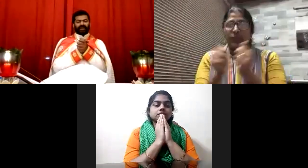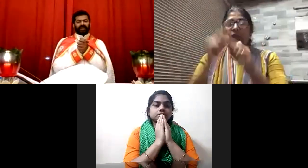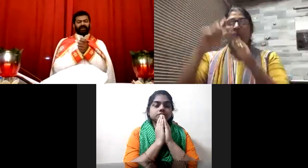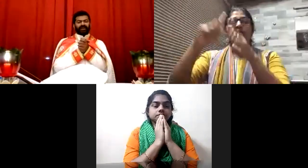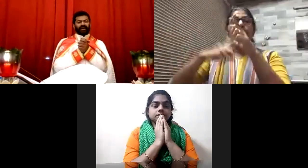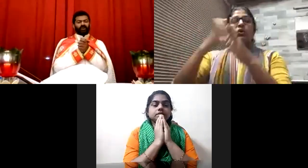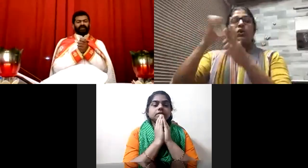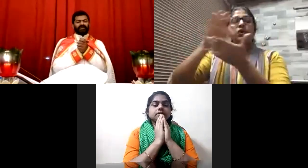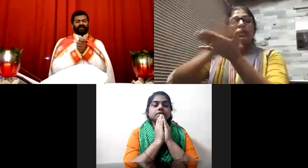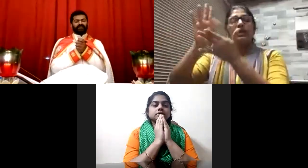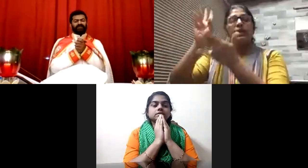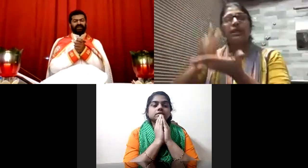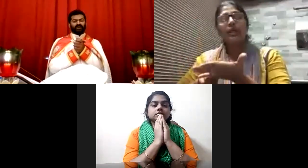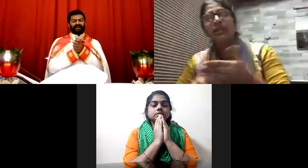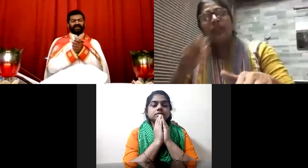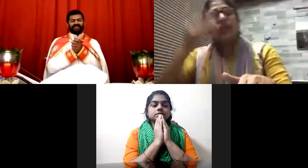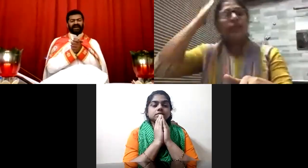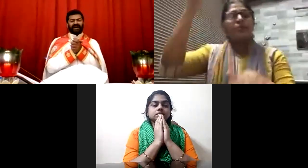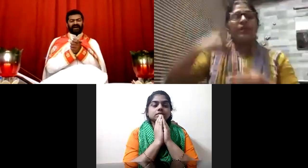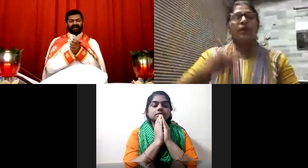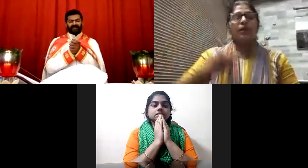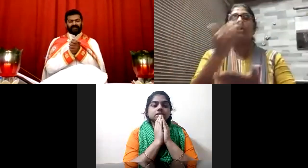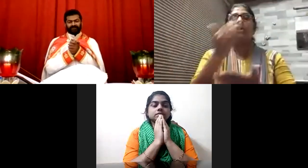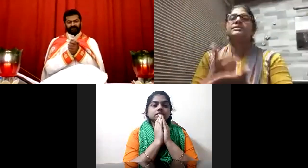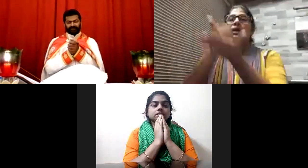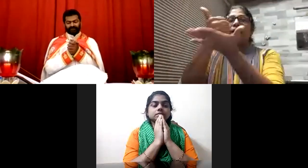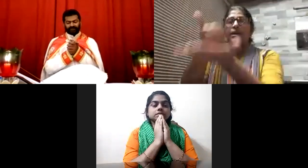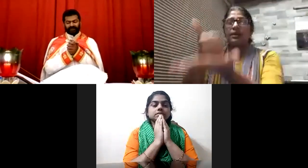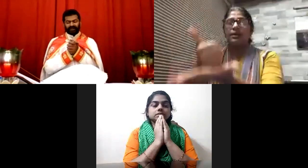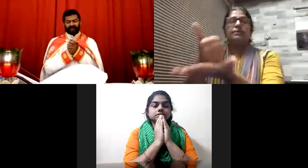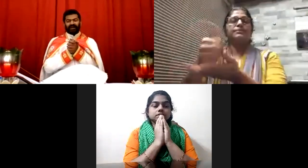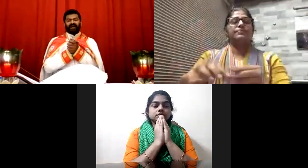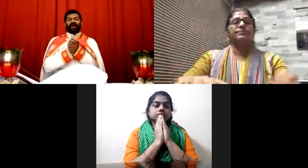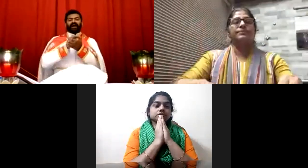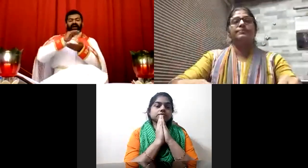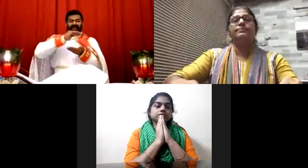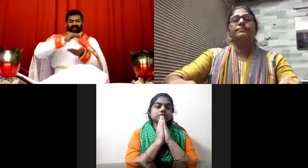നമ്മോടുകൂടെ, യാക്കോബിന്റെ ദൈവം നമ്മുടെ സഹായിയും.